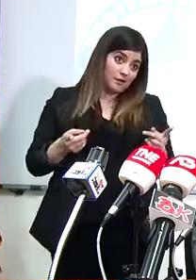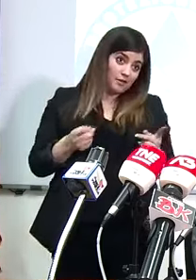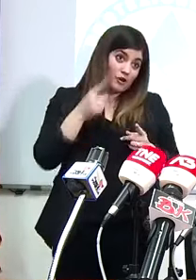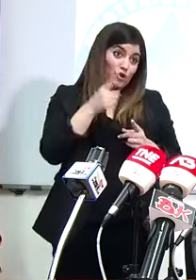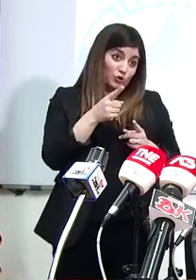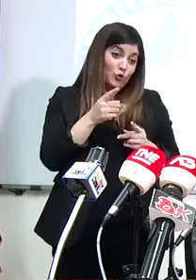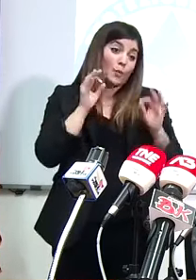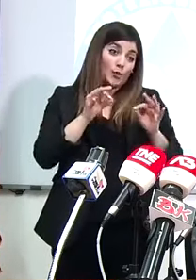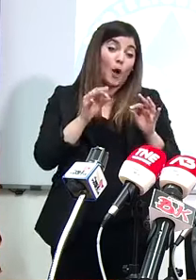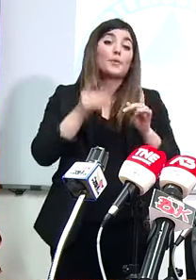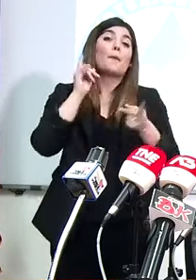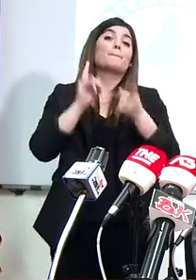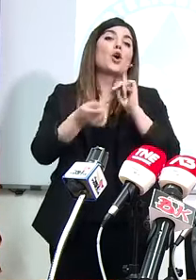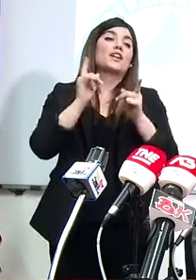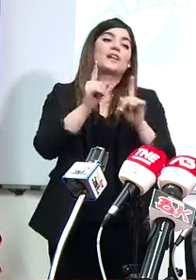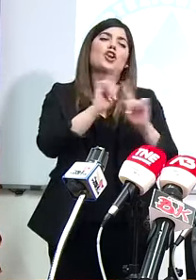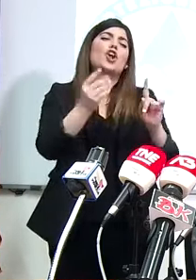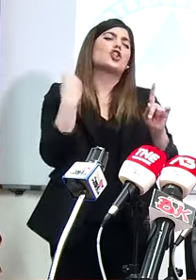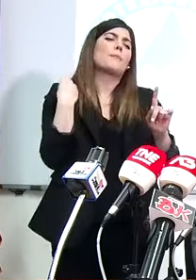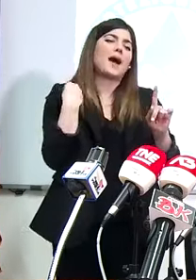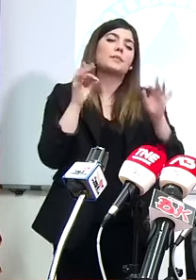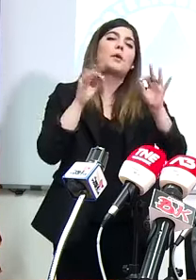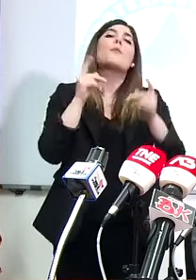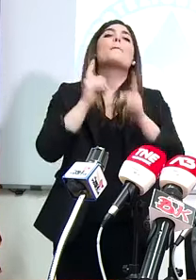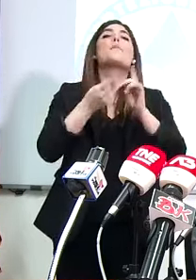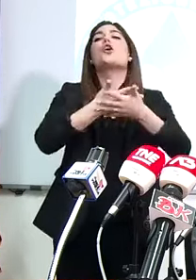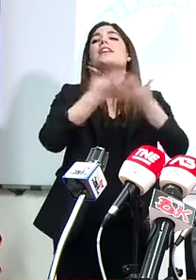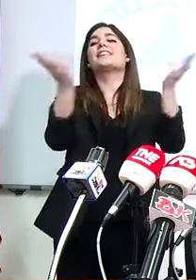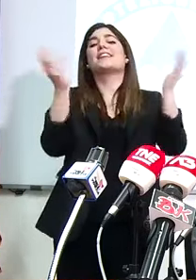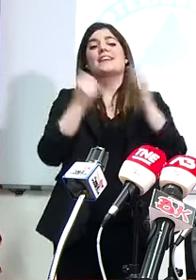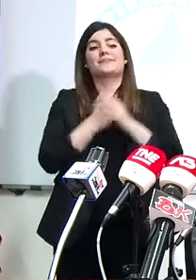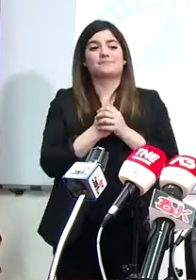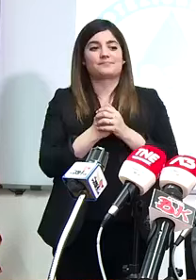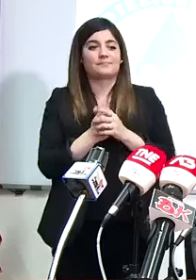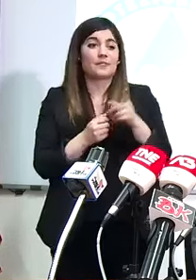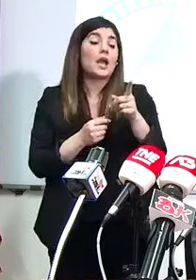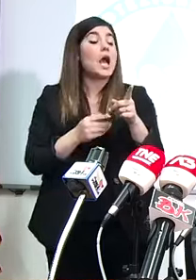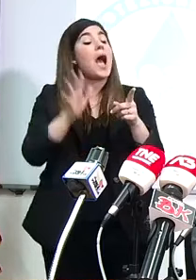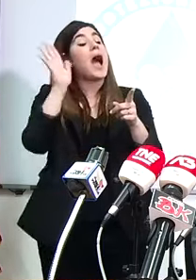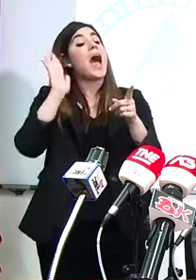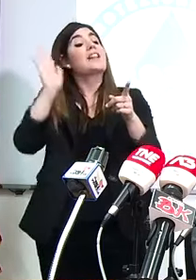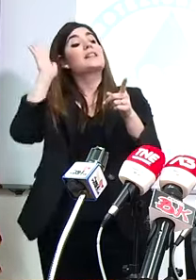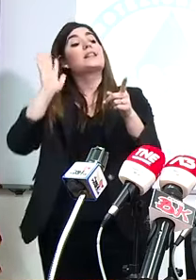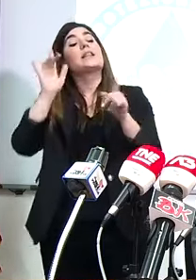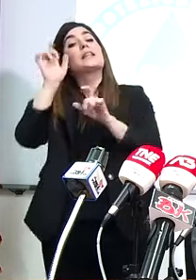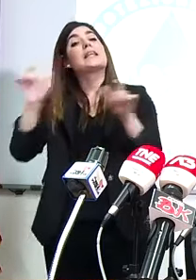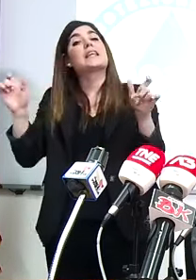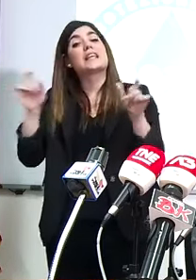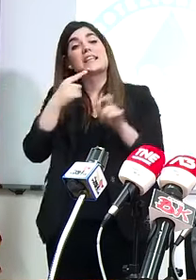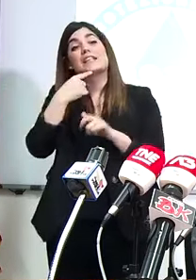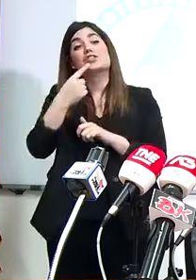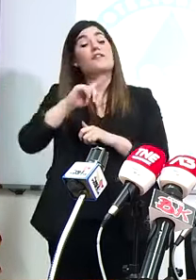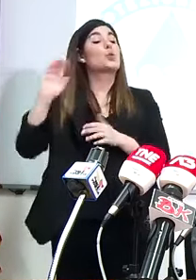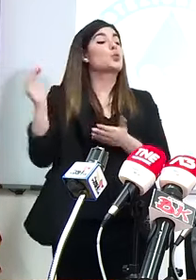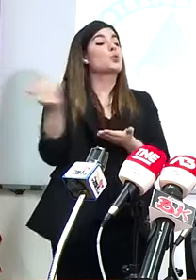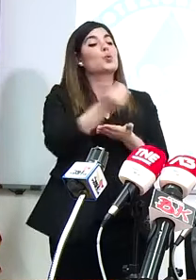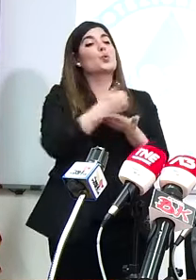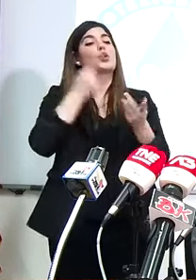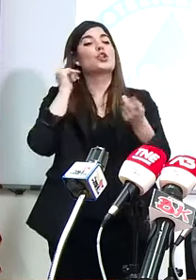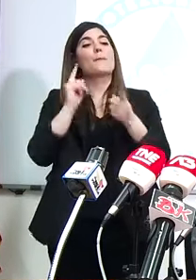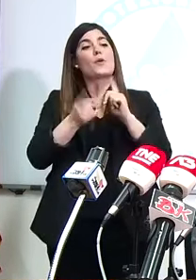politica roba grossa dicevano gli antichi che tutto è politica quindi adesso evitiamo citazioni perché non c'è filippo